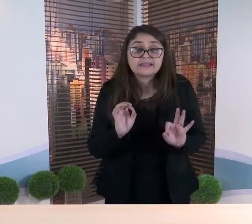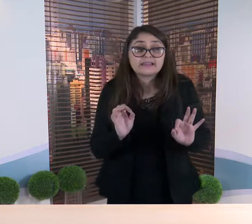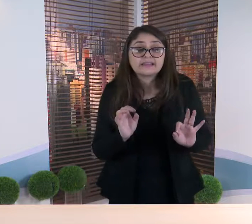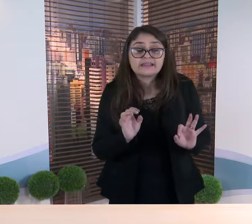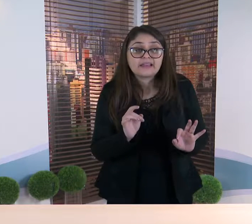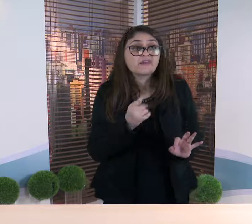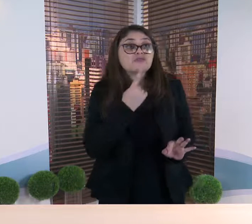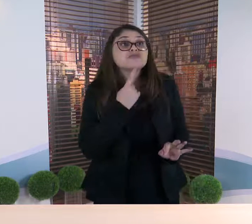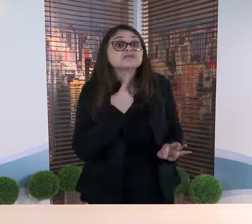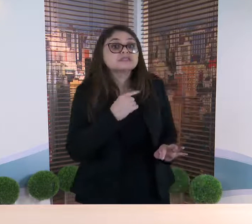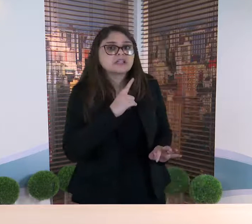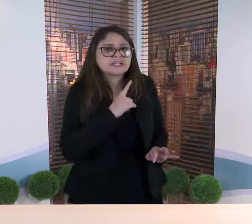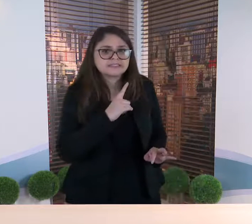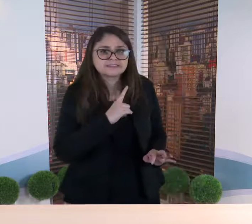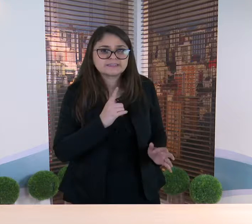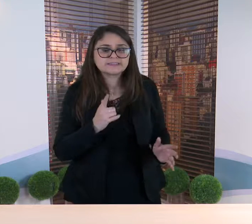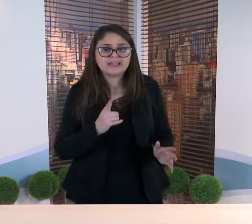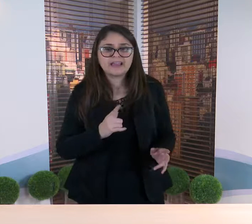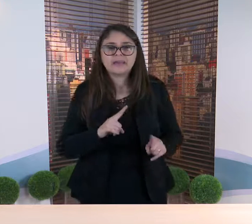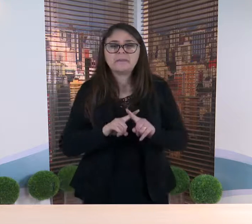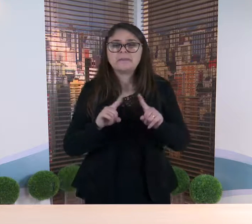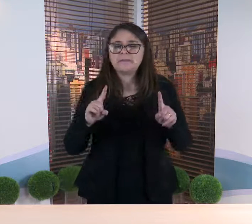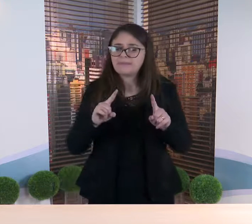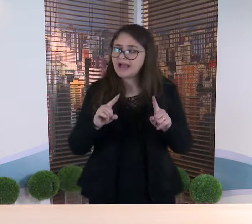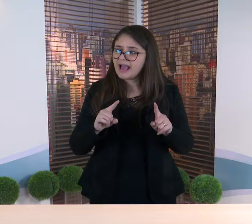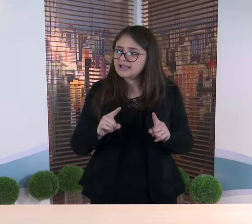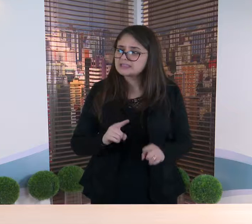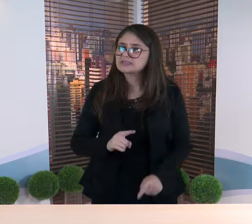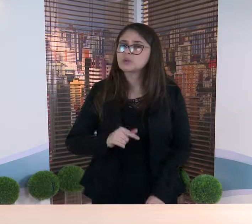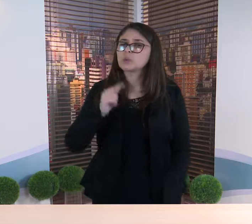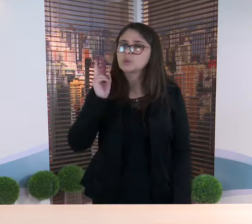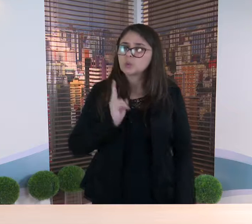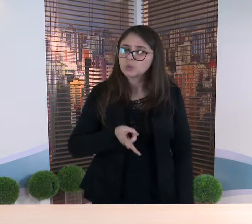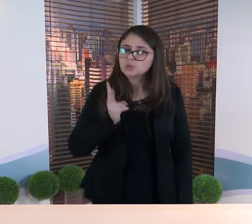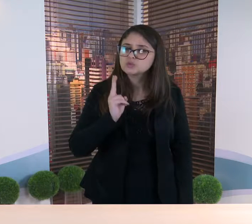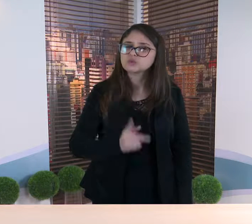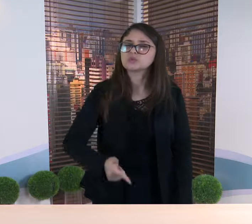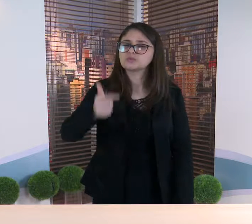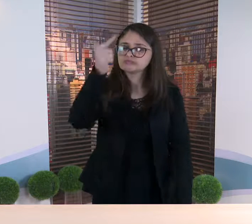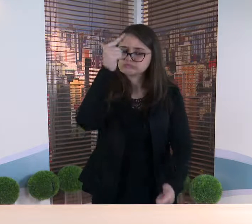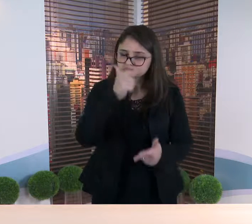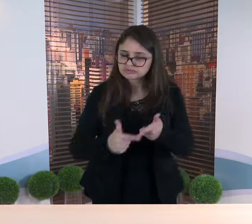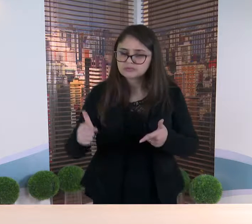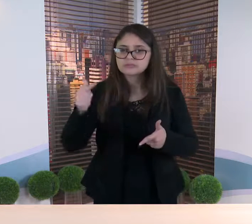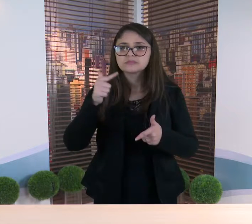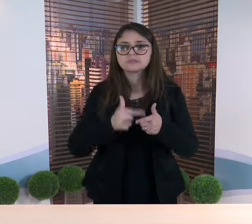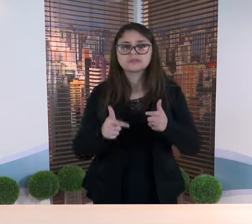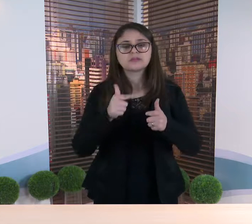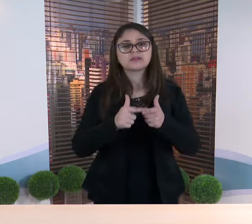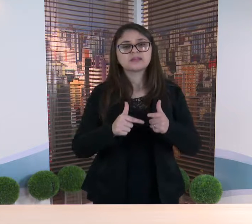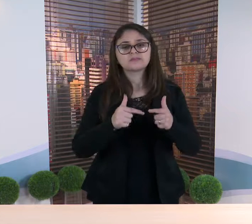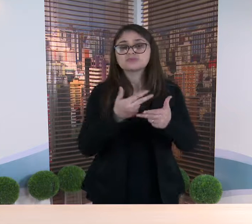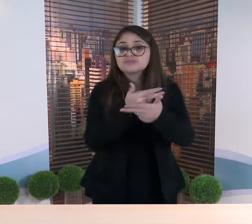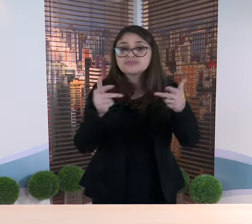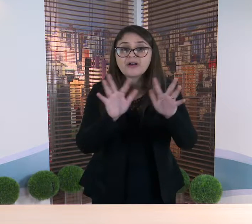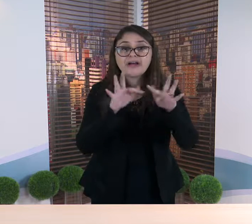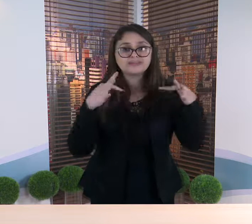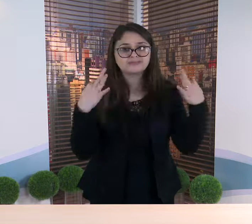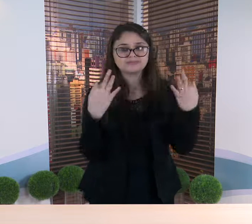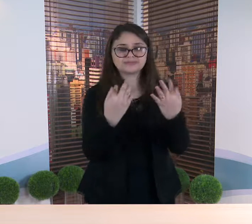sequer admita, ventos fortes continuam a soprar sobre muitas famílias. Ainda